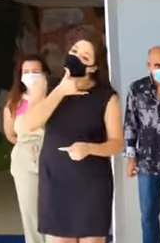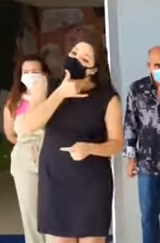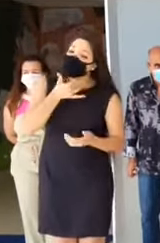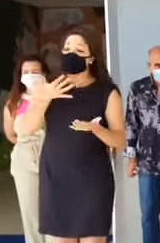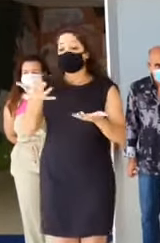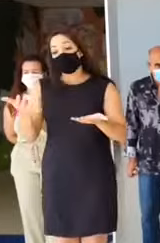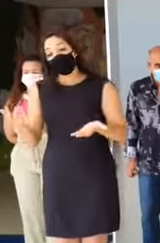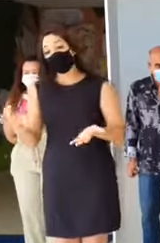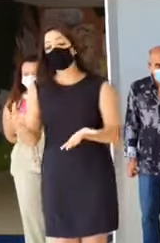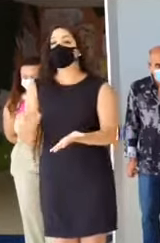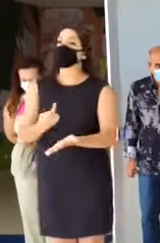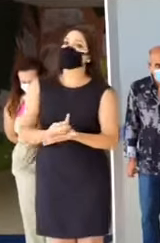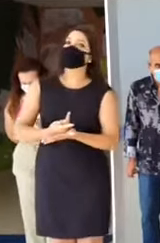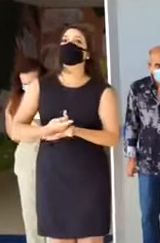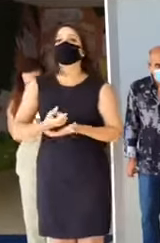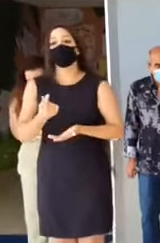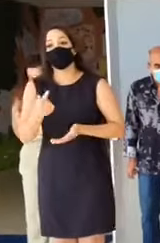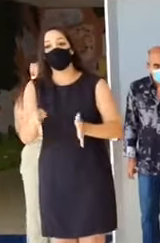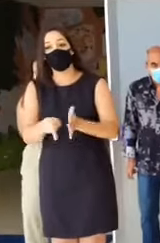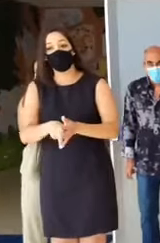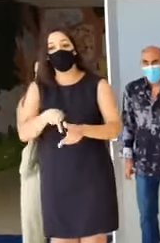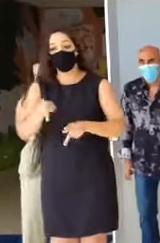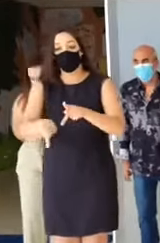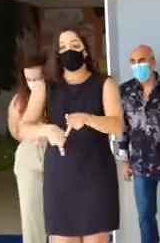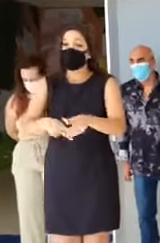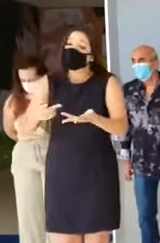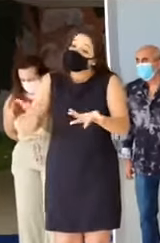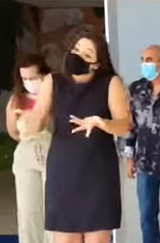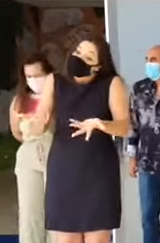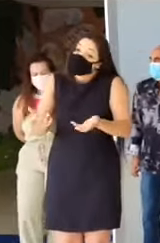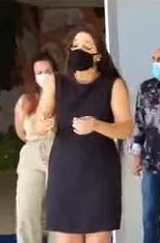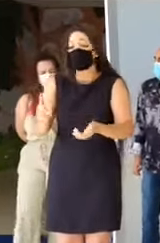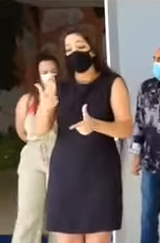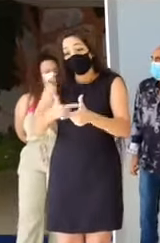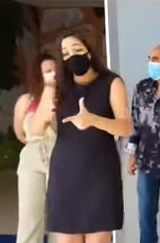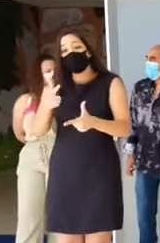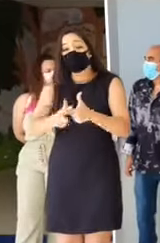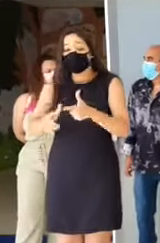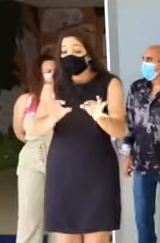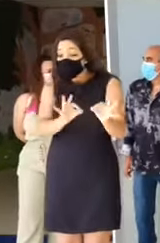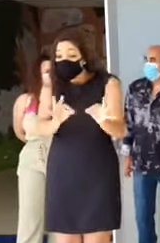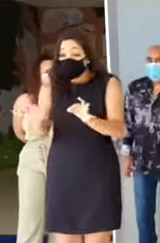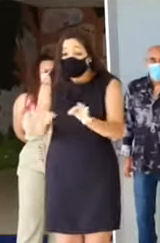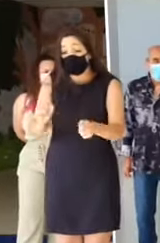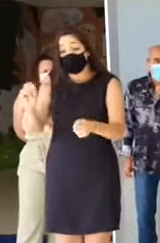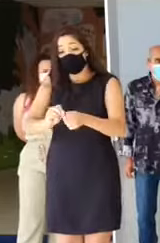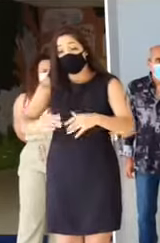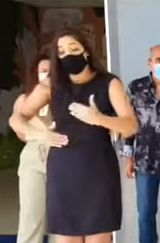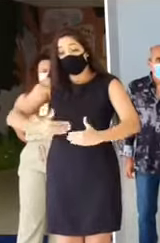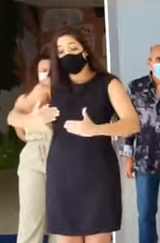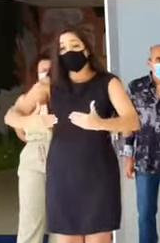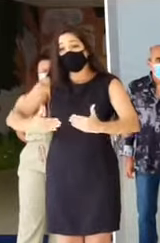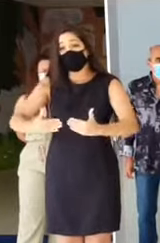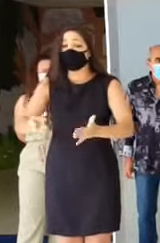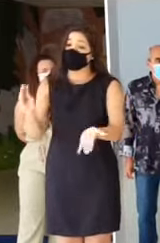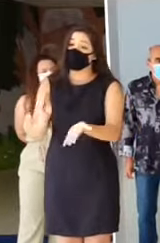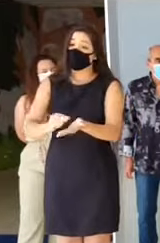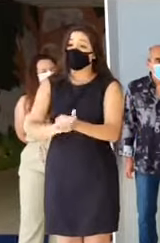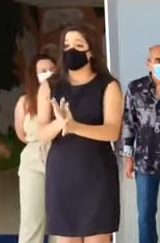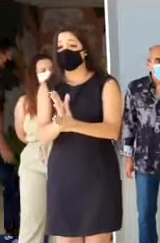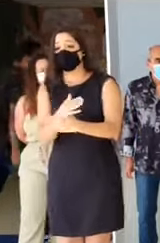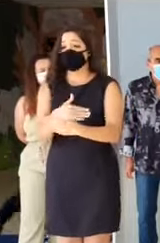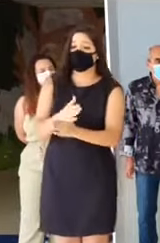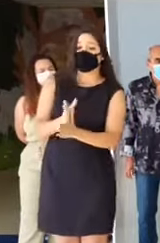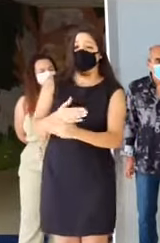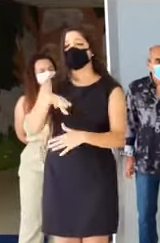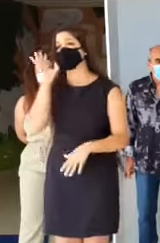muitas obras públicas, essa não foi diferente por falta de problemas de planejamento e também de execução. Essa obra permaneceu inacabada